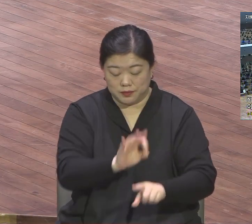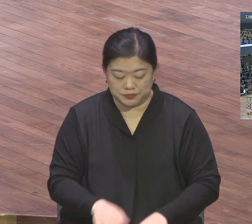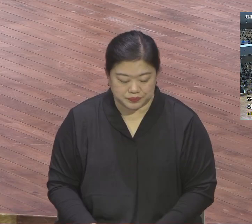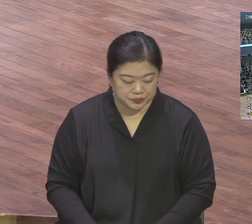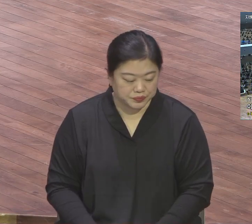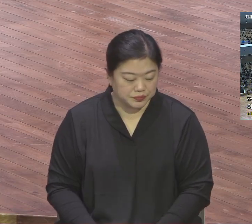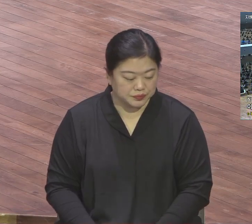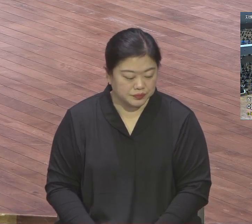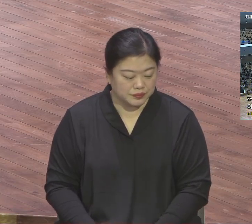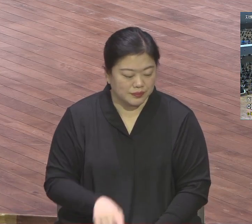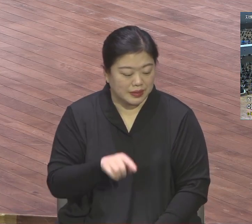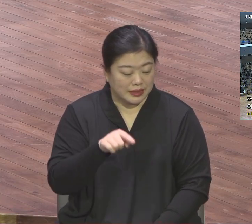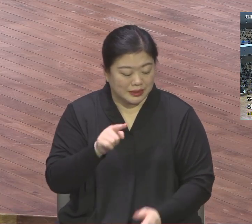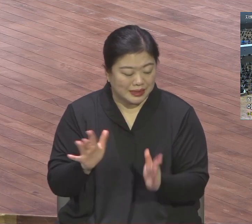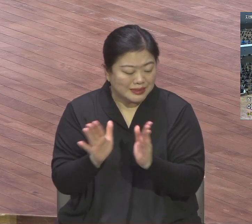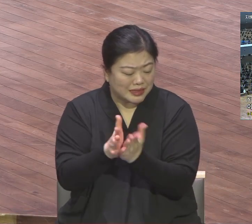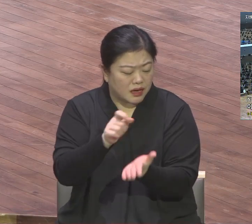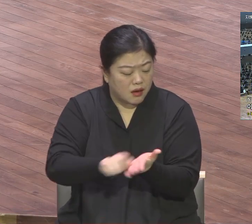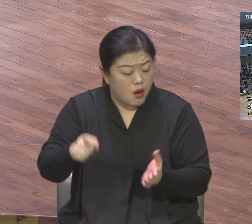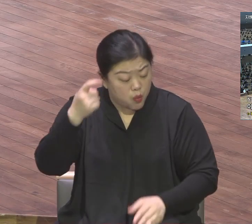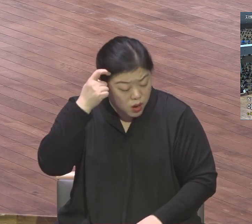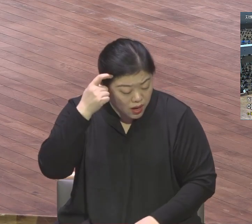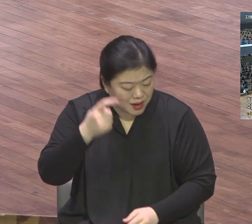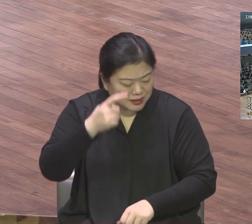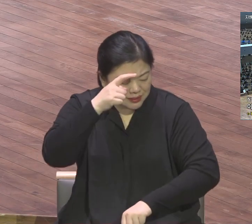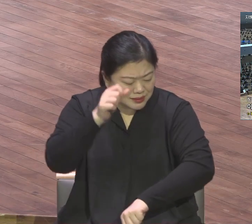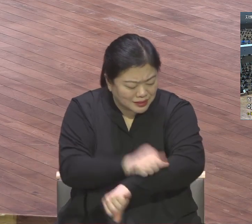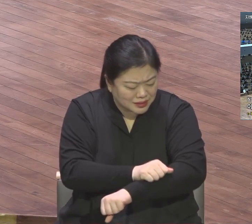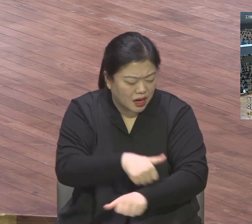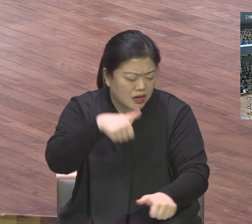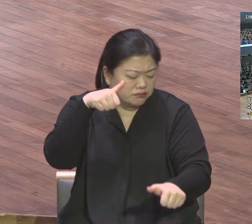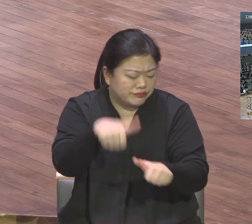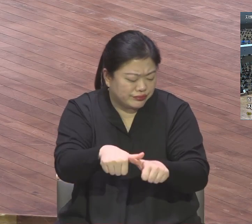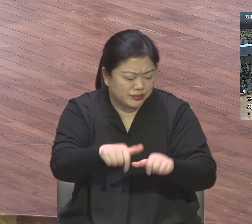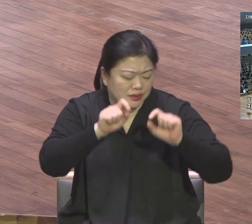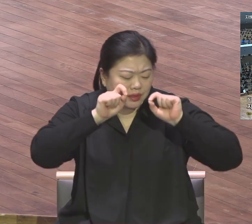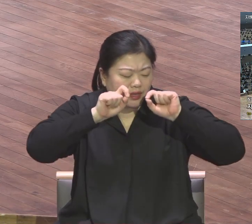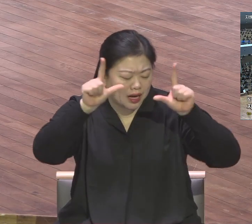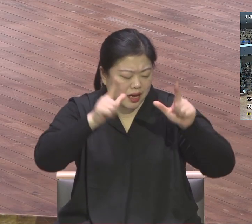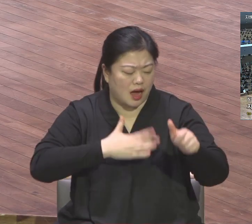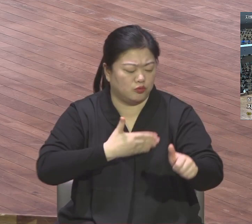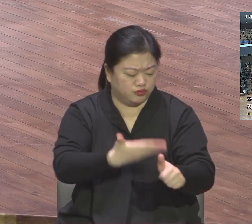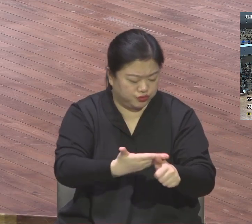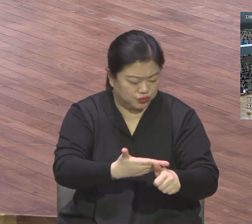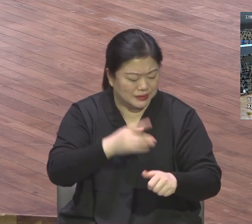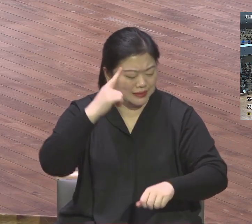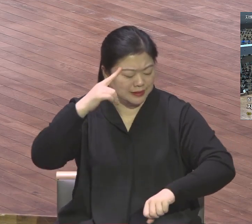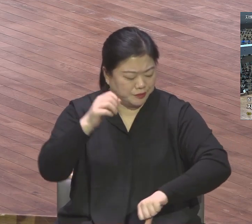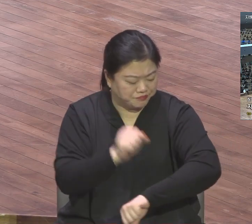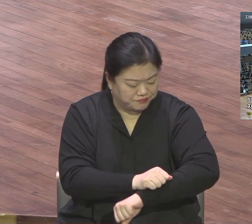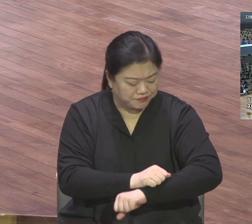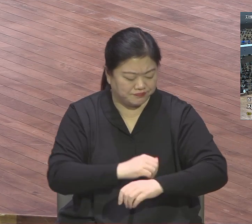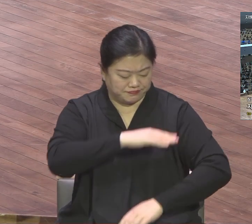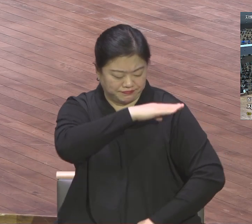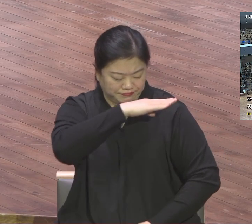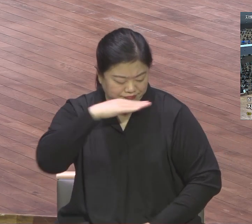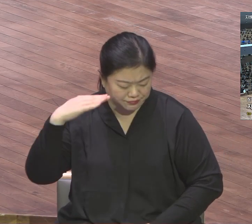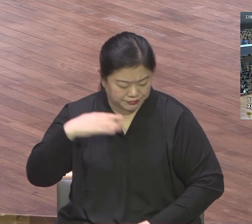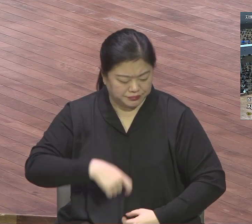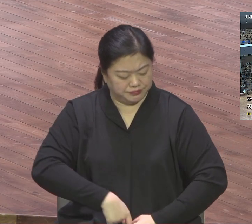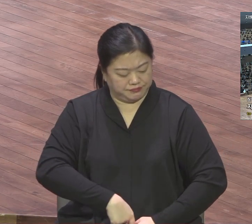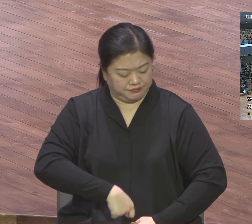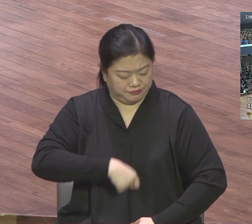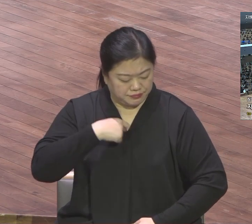지혜와 훈계를 알게 하며 명철의 말씀을 깨닫게 하며 지혜롭게, 공의롭게,